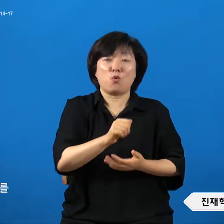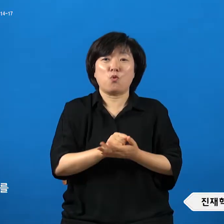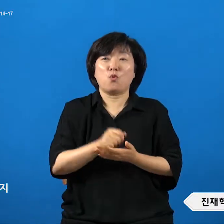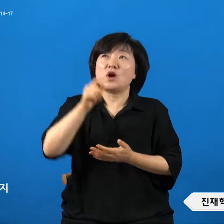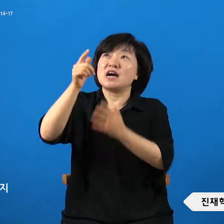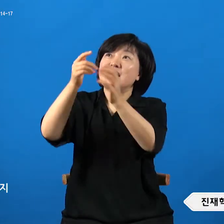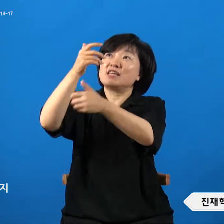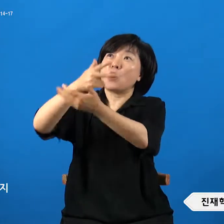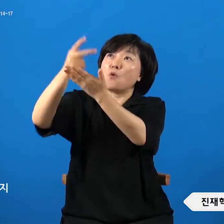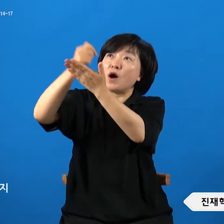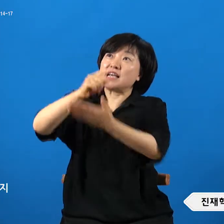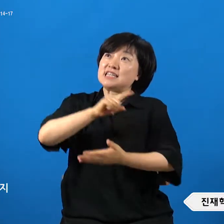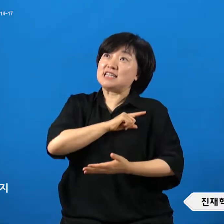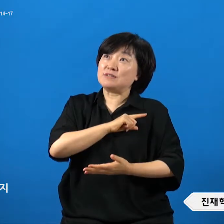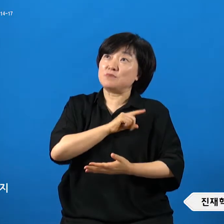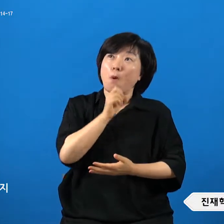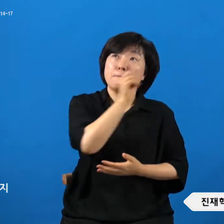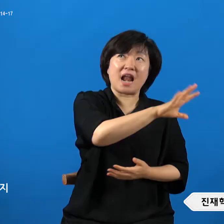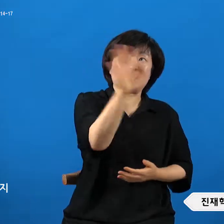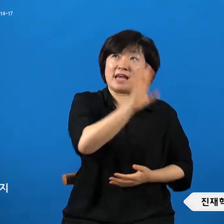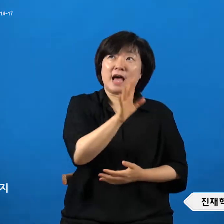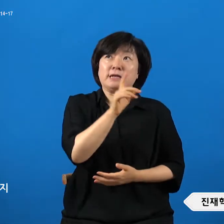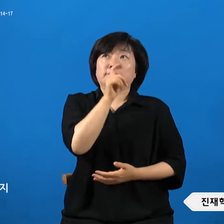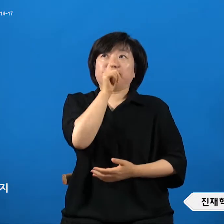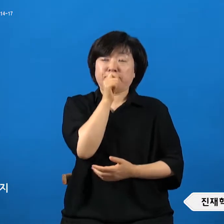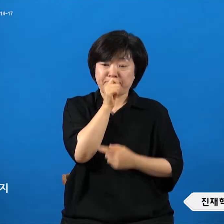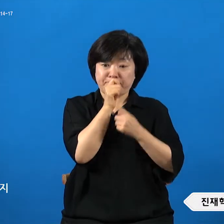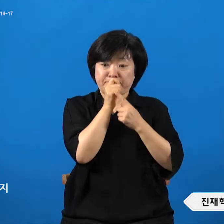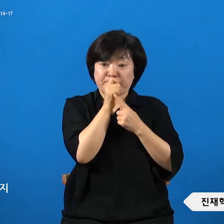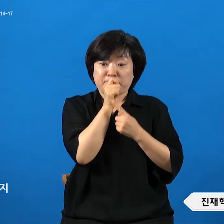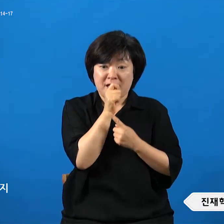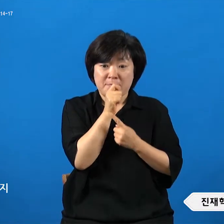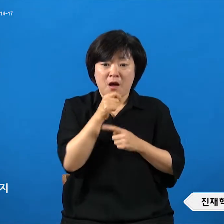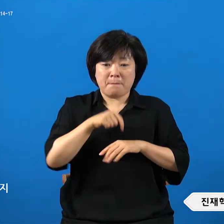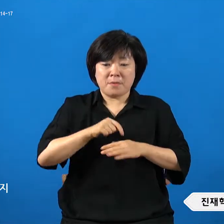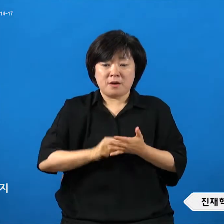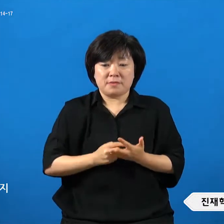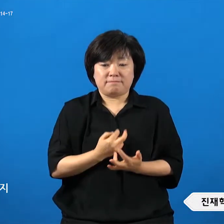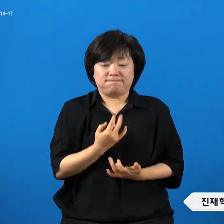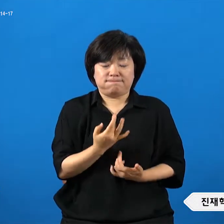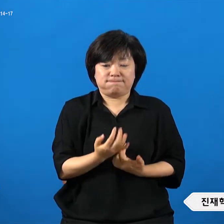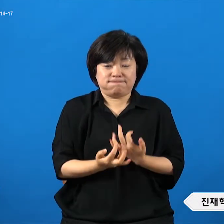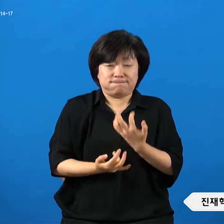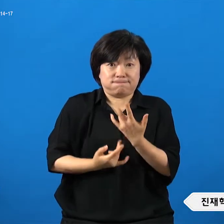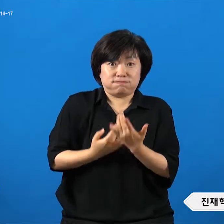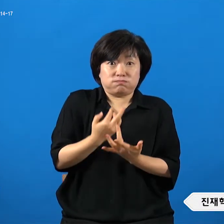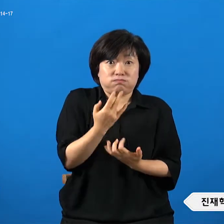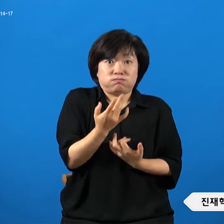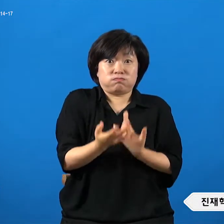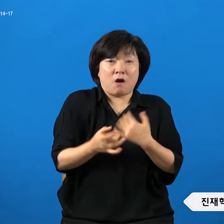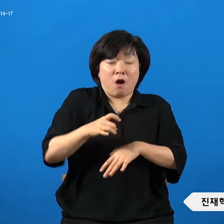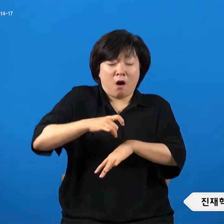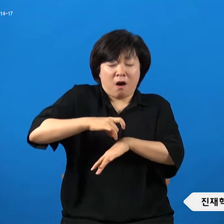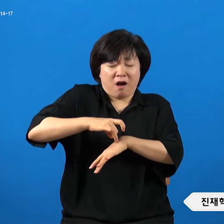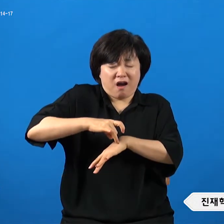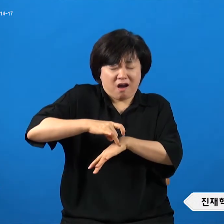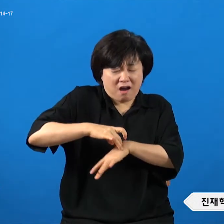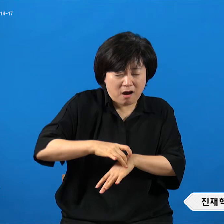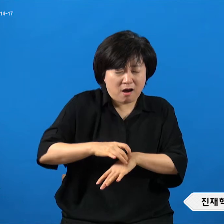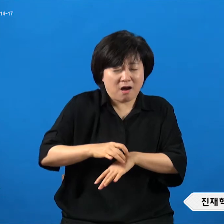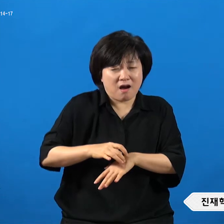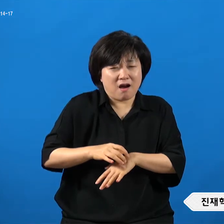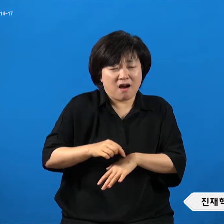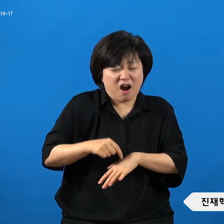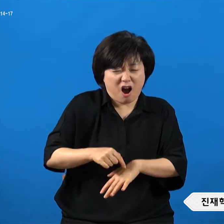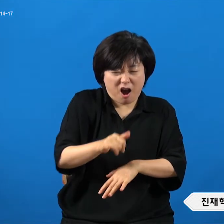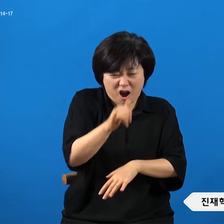그의 이름으로 말하지 아니하리라 하면 나의 마음이 불붙는 것 같아서 골수에 사무치니 답답하여